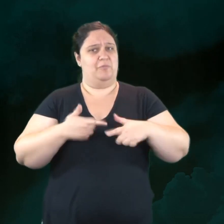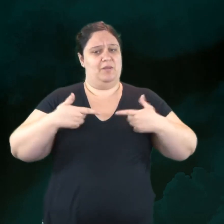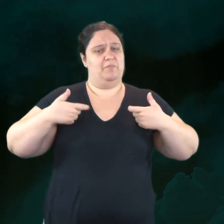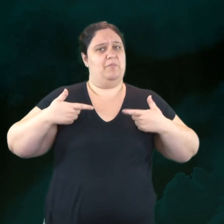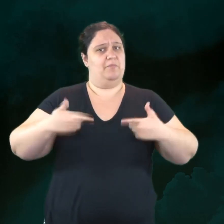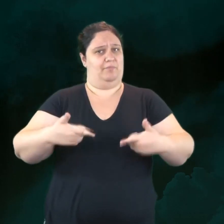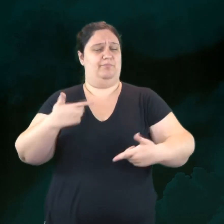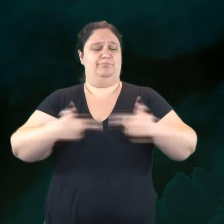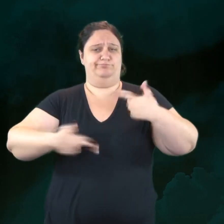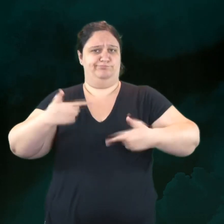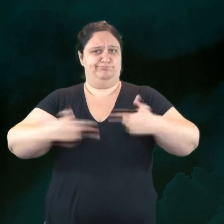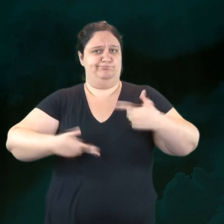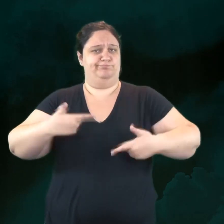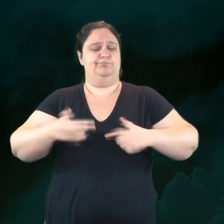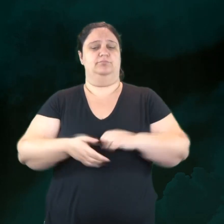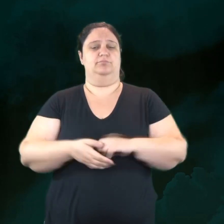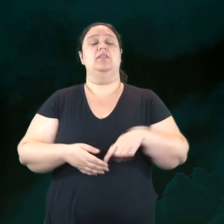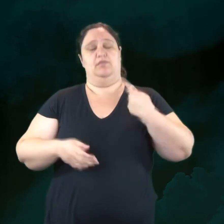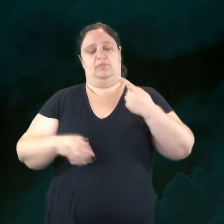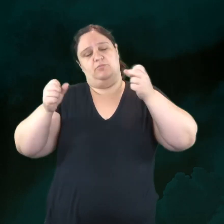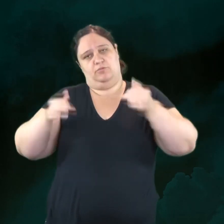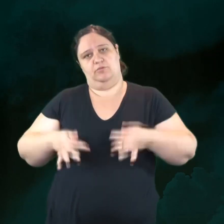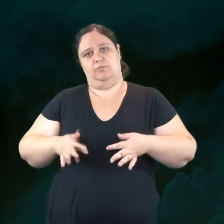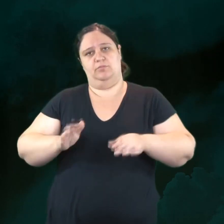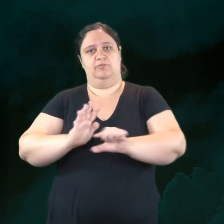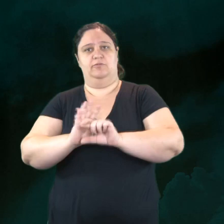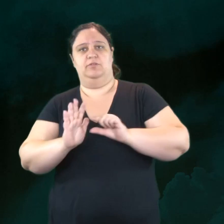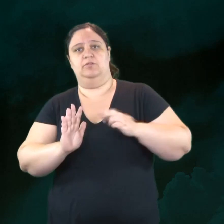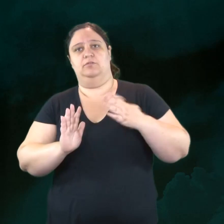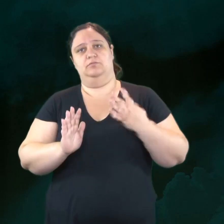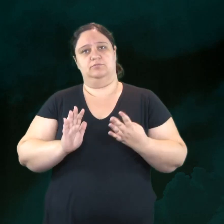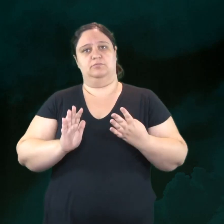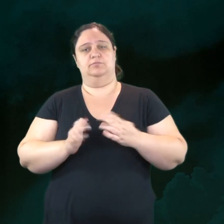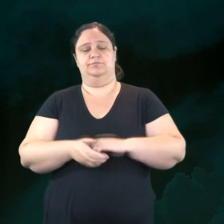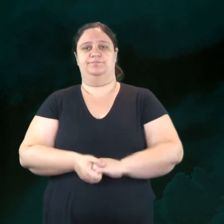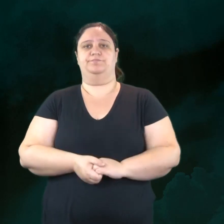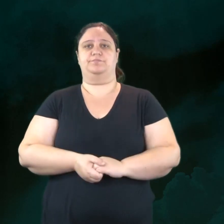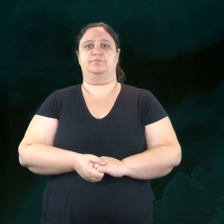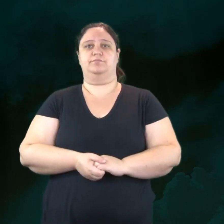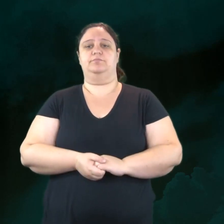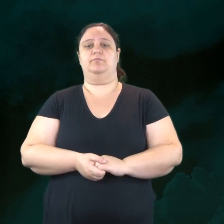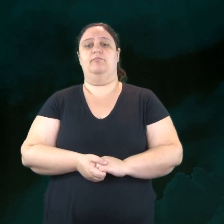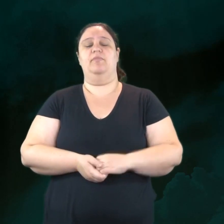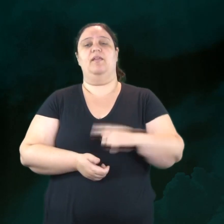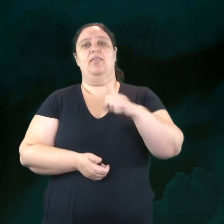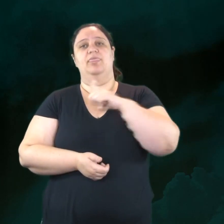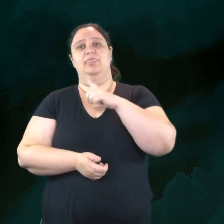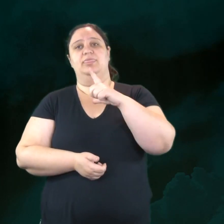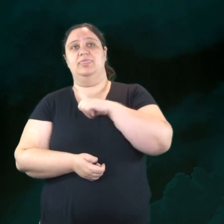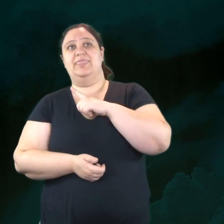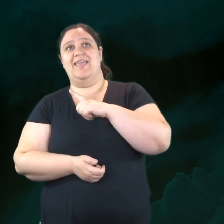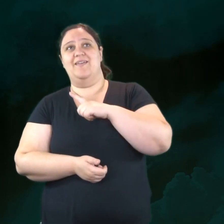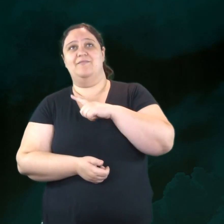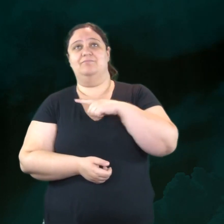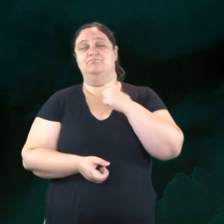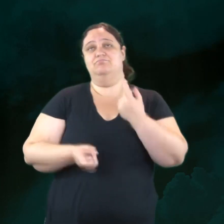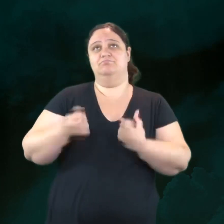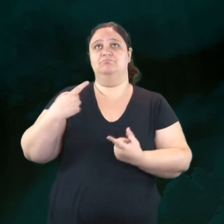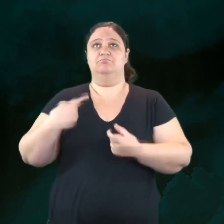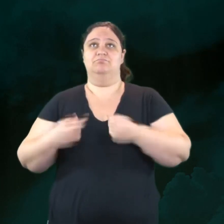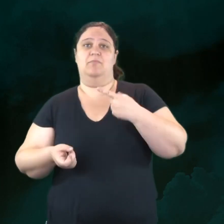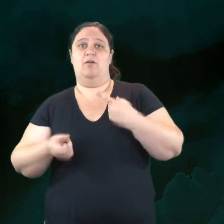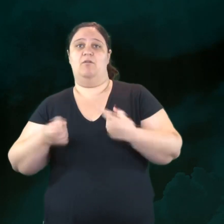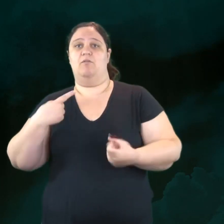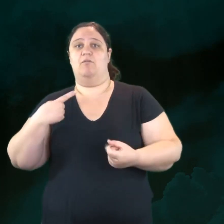falo melhor sobre isso. Versículo 4. Alguns deles foram persuadidos e unidos a Paulo e Silas,